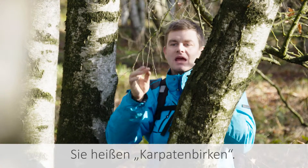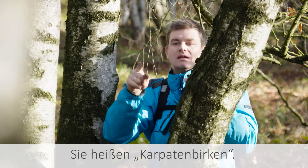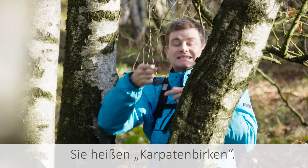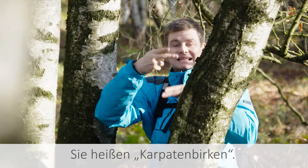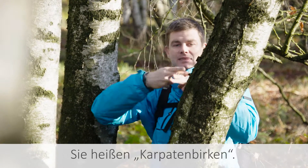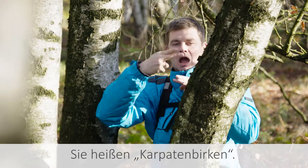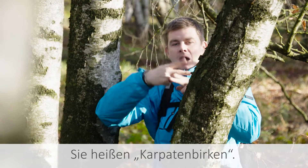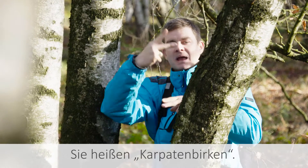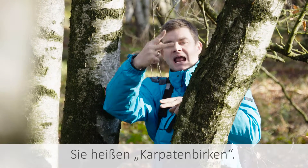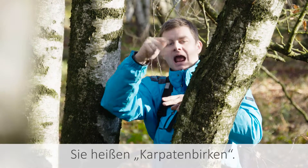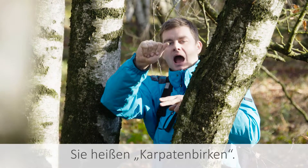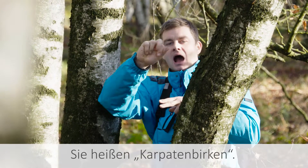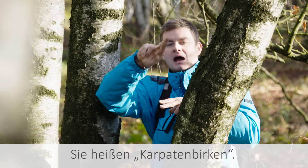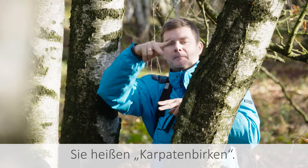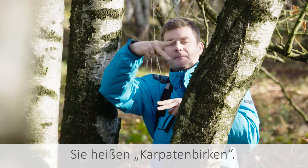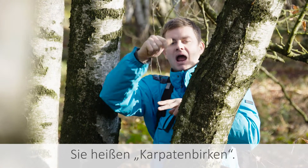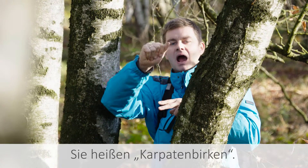Sie heißen Karpatenbirken.